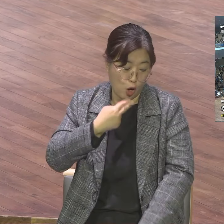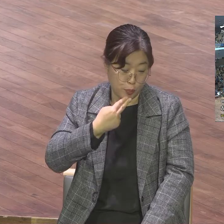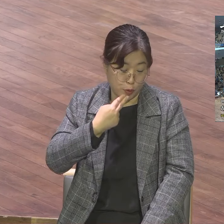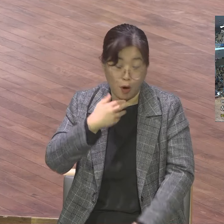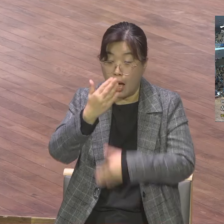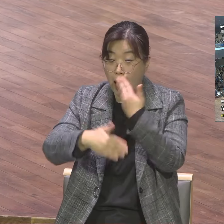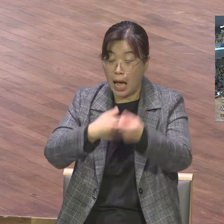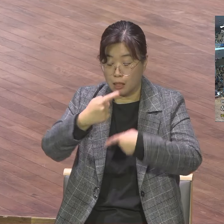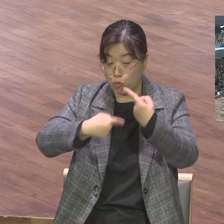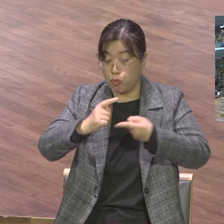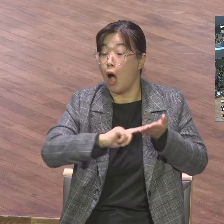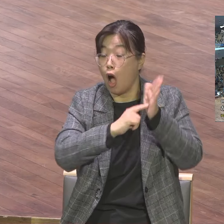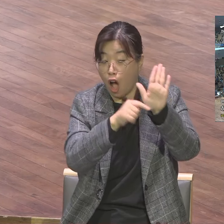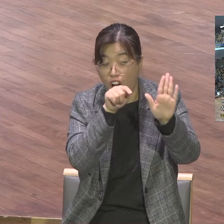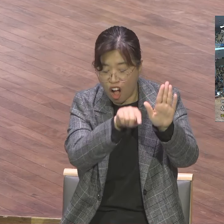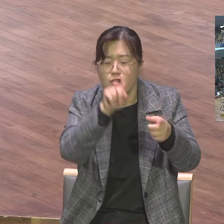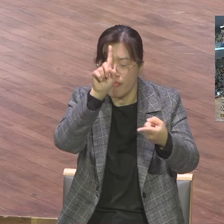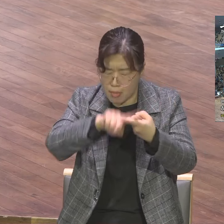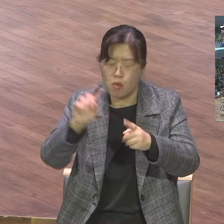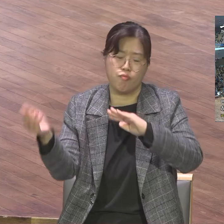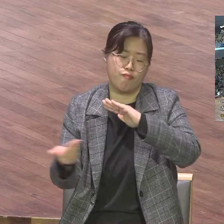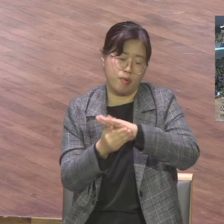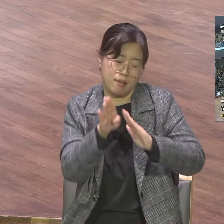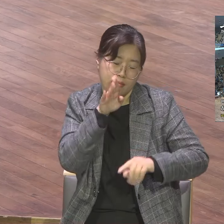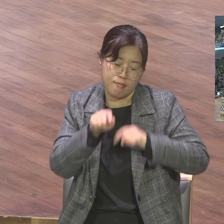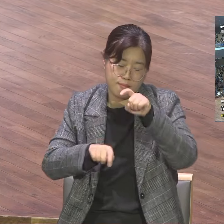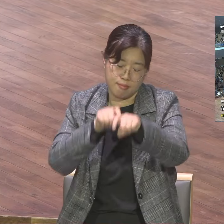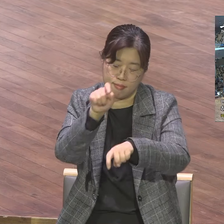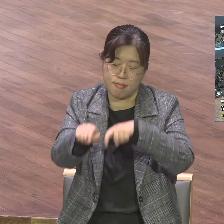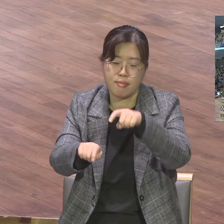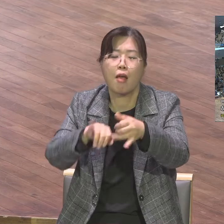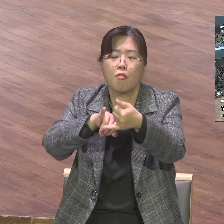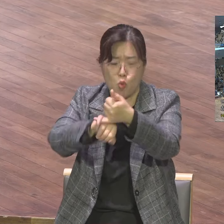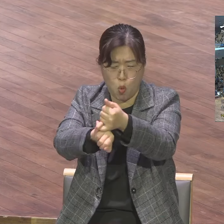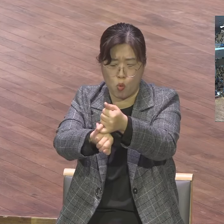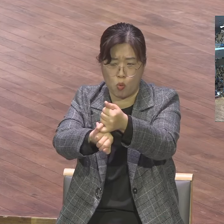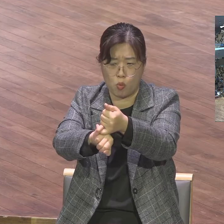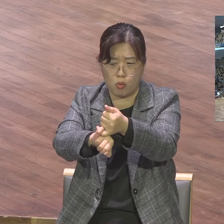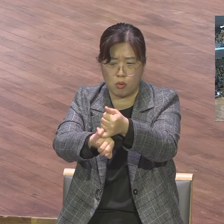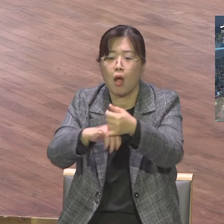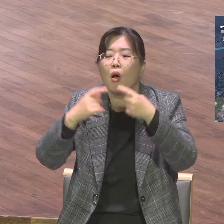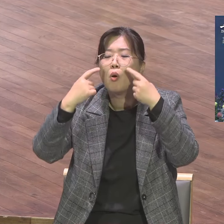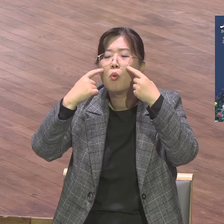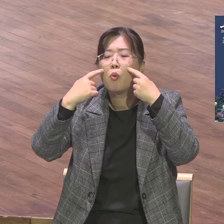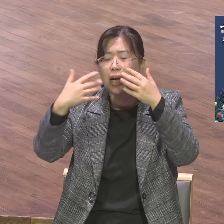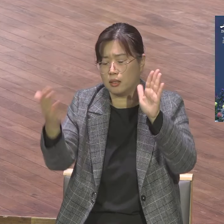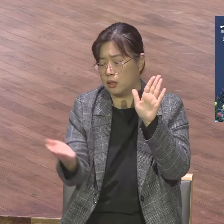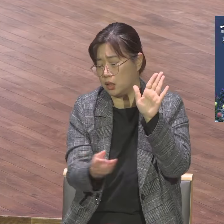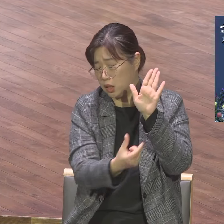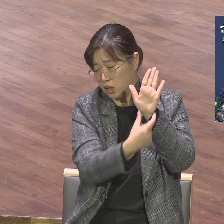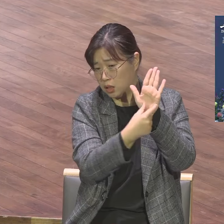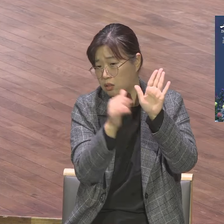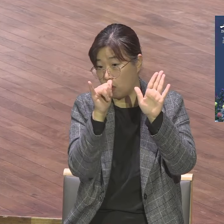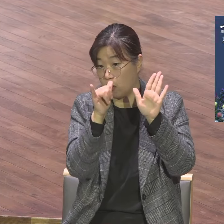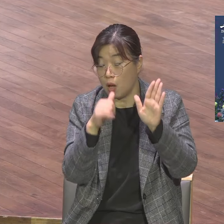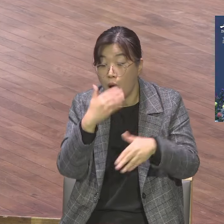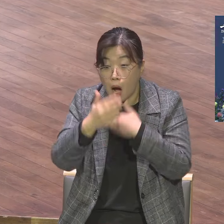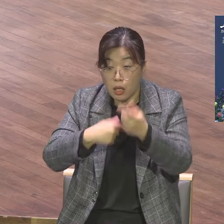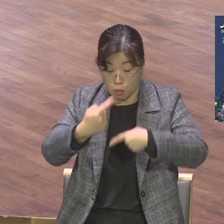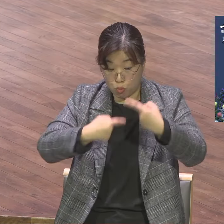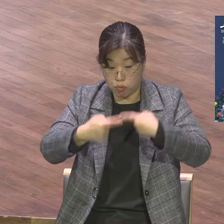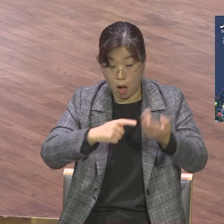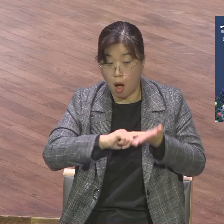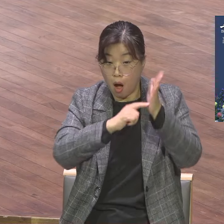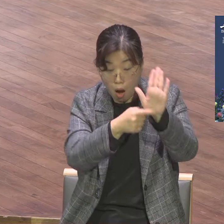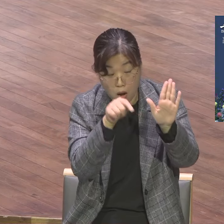행하지 아니하시며 하신 말씀을 실행하지 않으시랴. 말씀 잡으시기 바랍니다. 말씀만